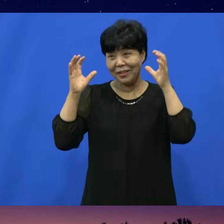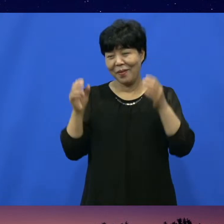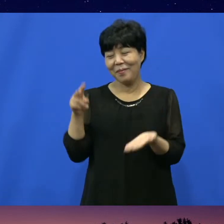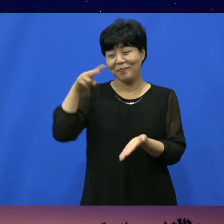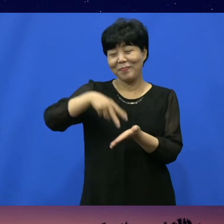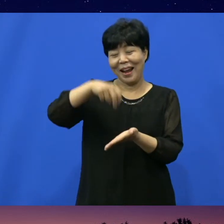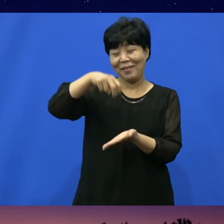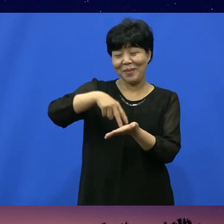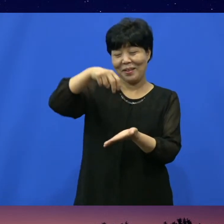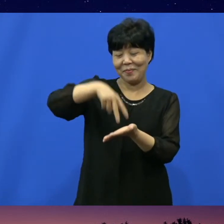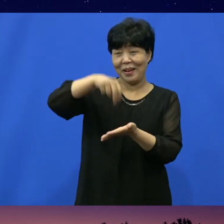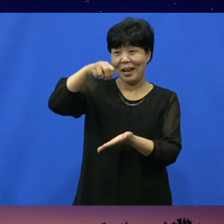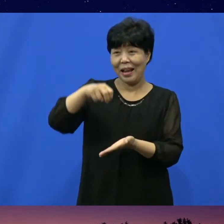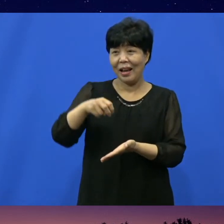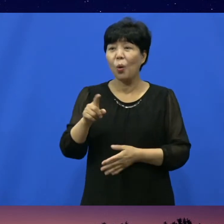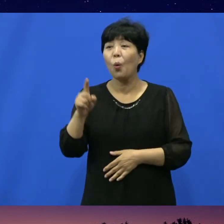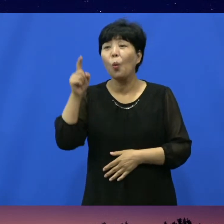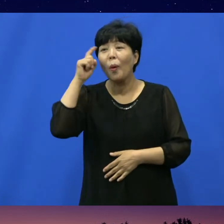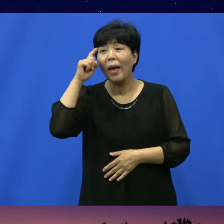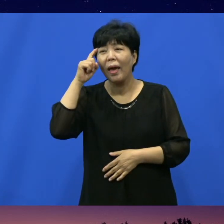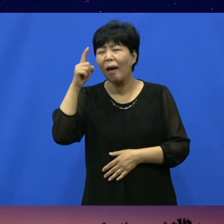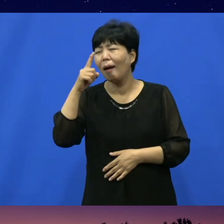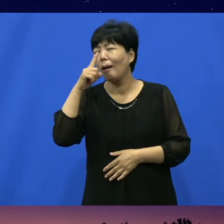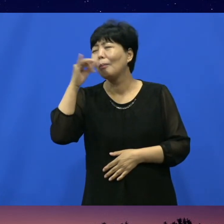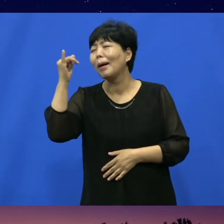사랑이 사랑. 그죠? 엄마의 사랑을 받고.